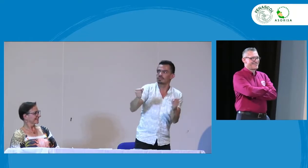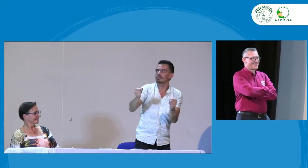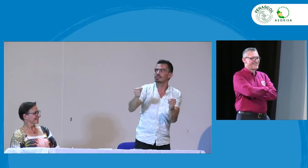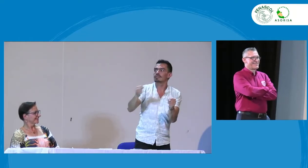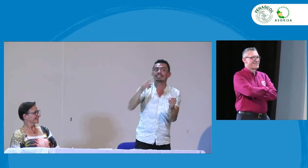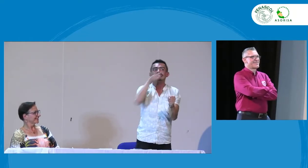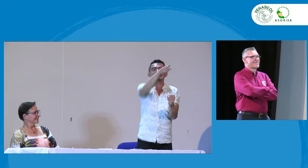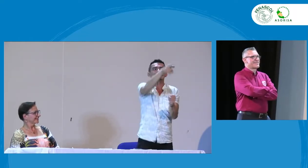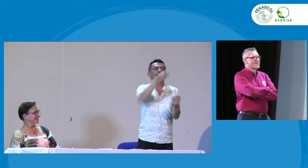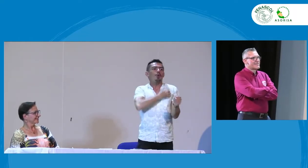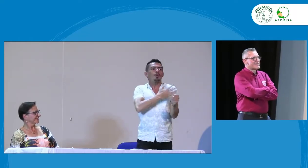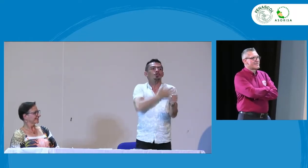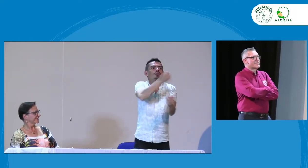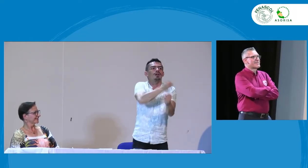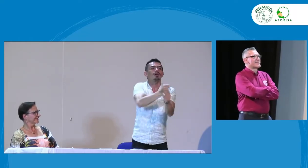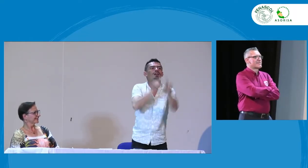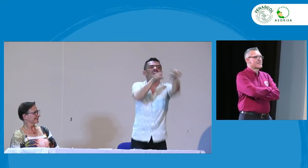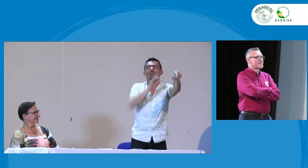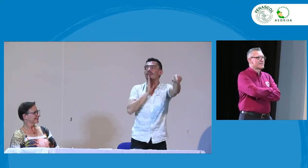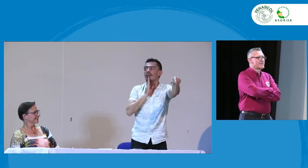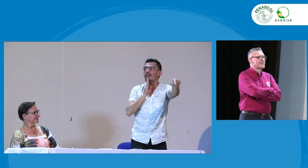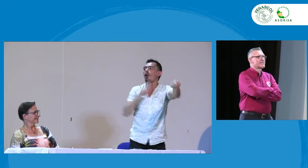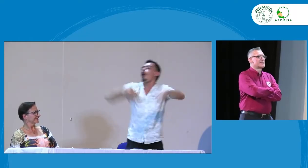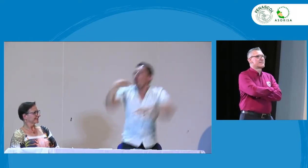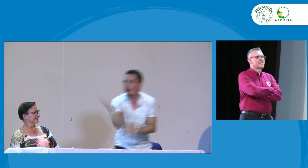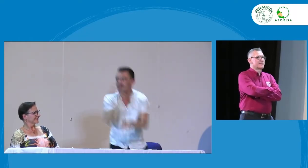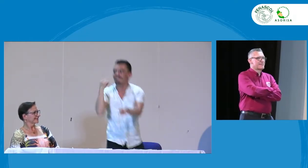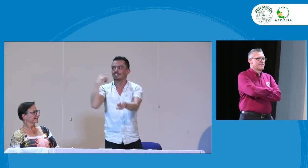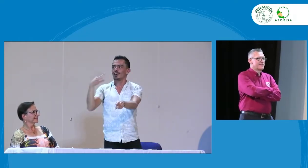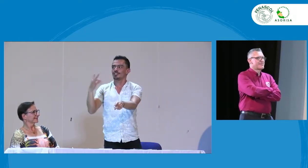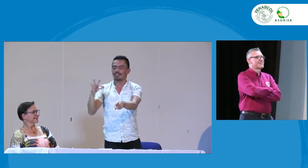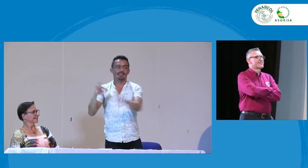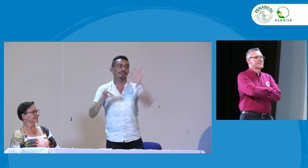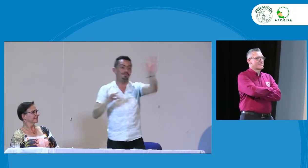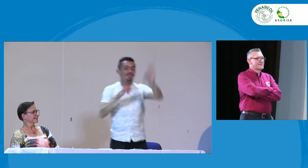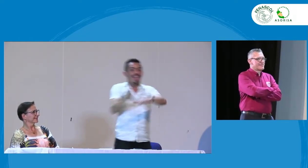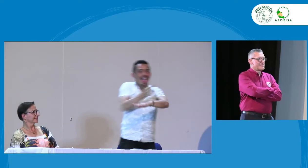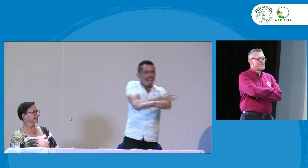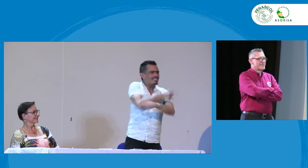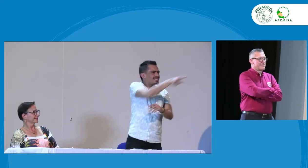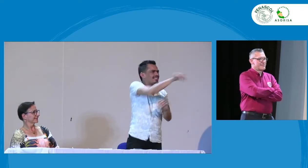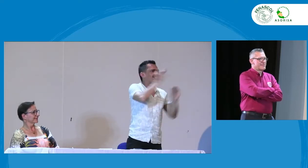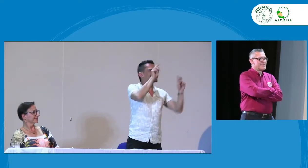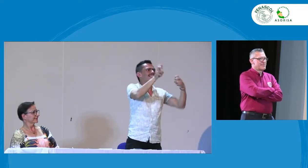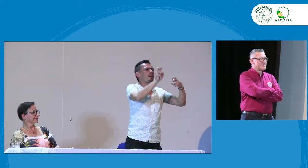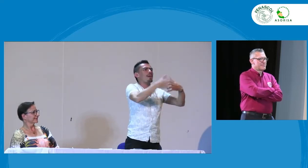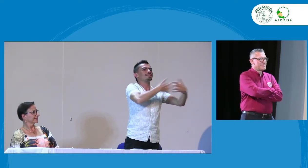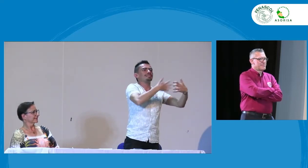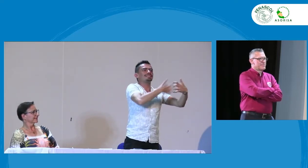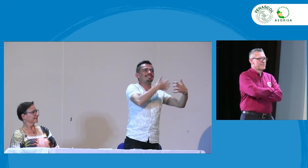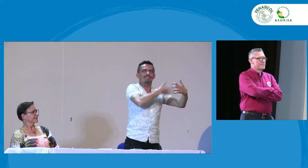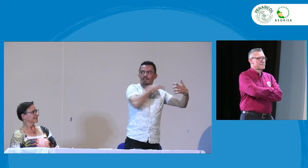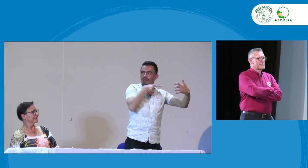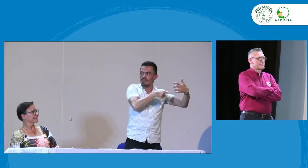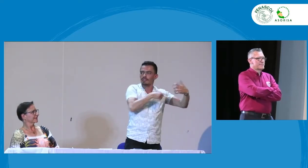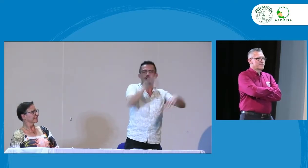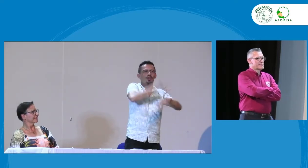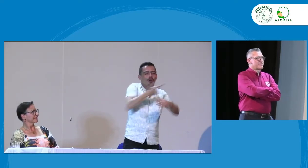tenemos docentes oyentes docentes sordos en ese contexto que tenemos que empezar a pensar otra vez que esas malas prácticas de tener